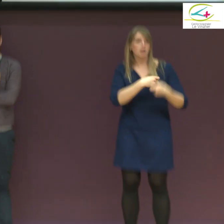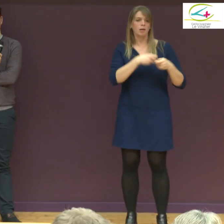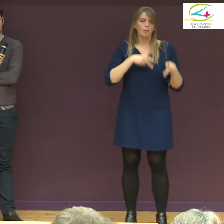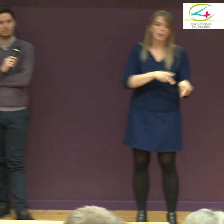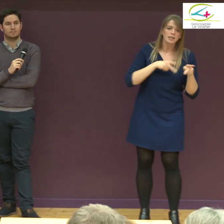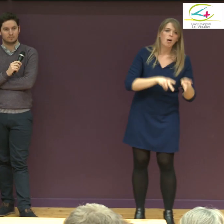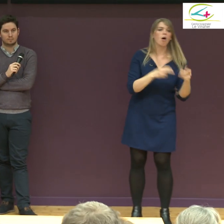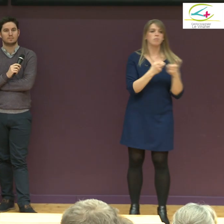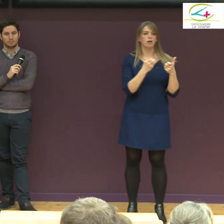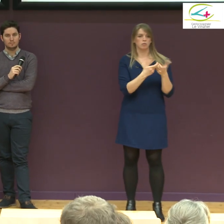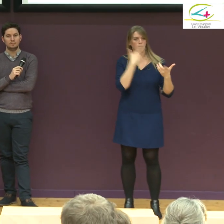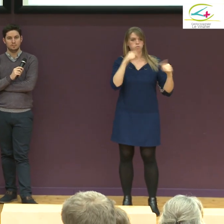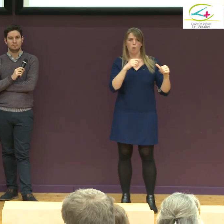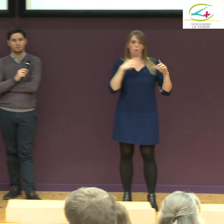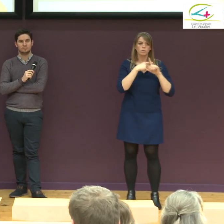sont peut-être enfermés.